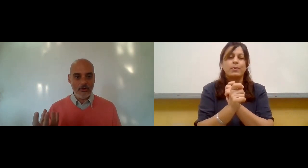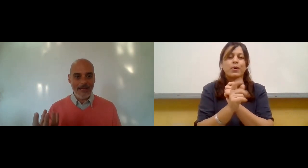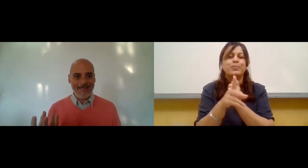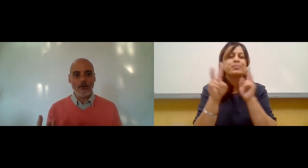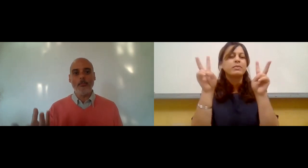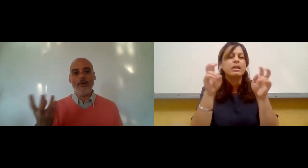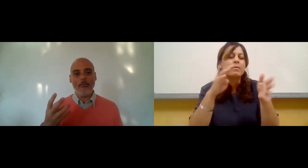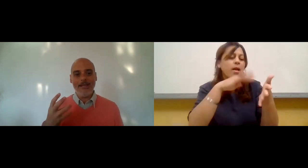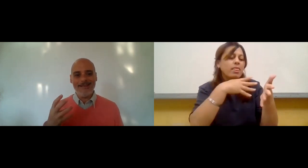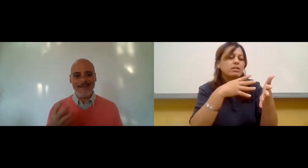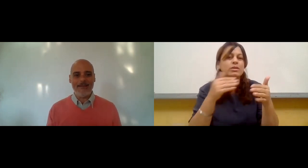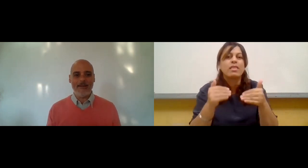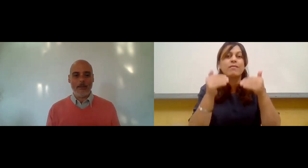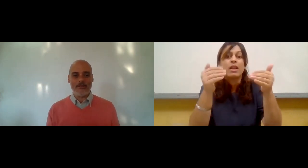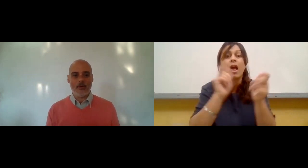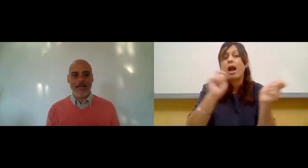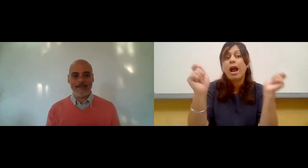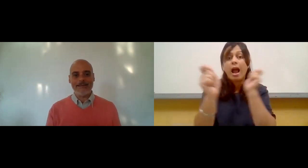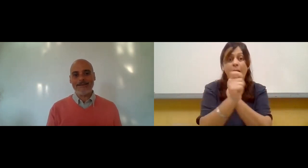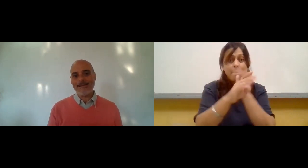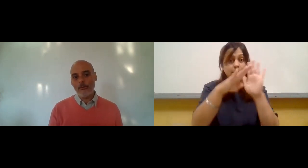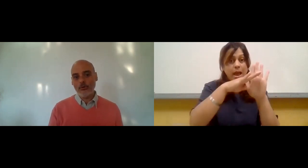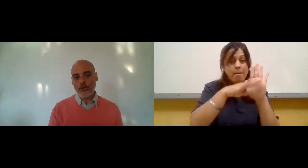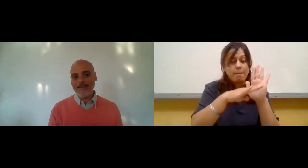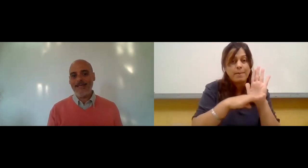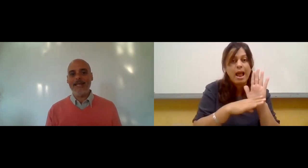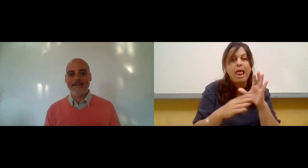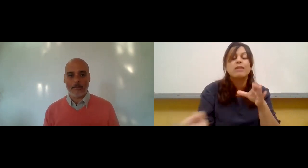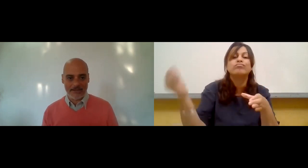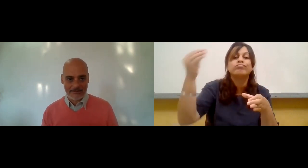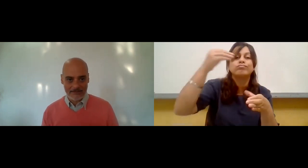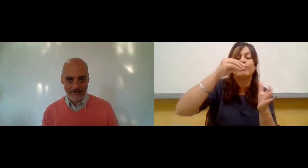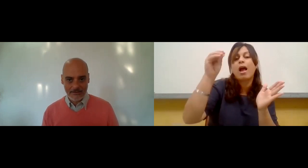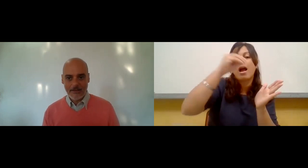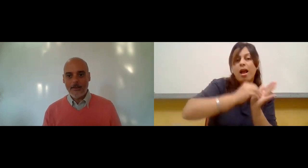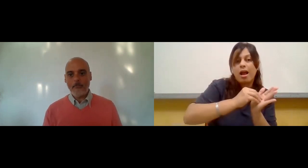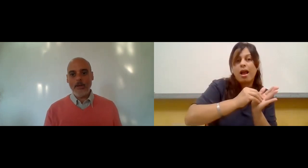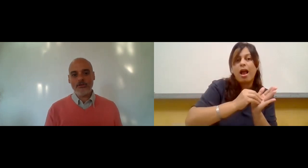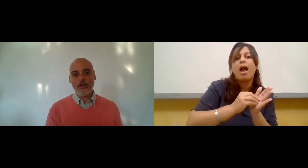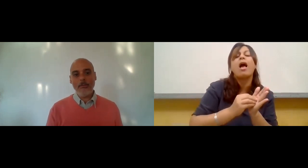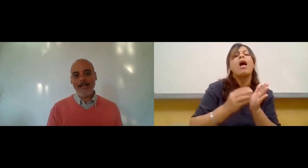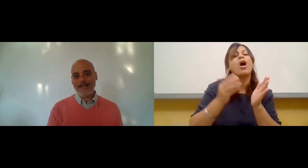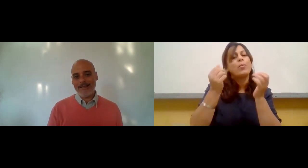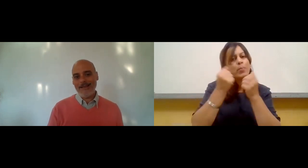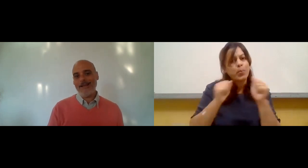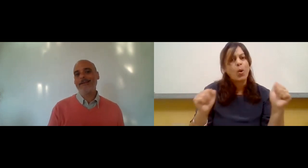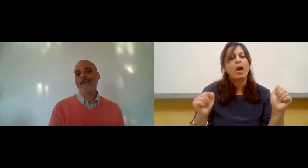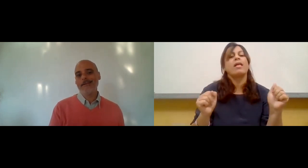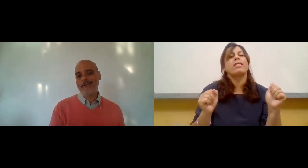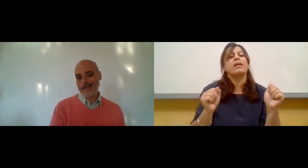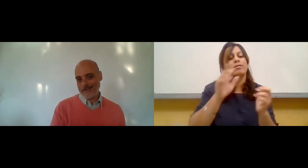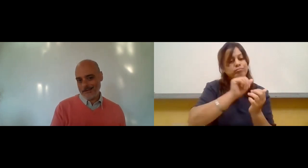de estudio e incorporamos la idea de que vamos a formar en traductores e intérpretes. Por eso ya no es más la